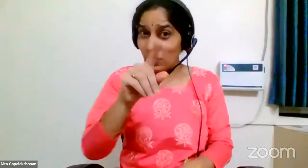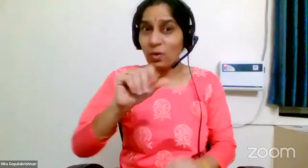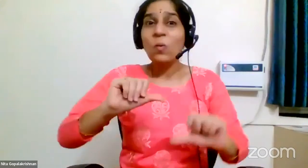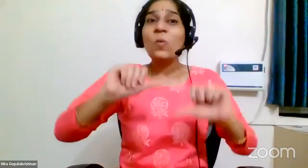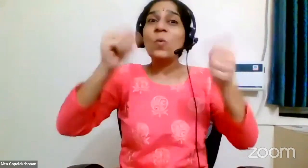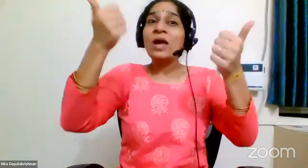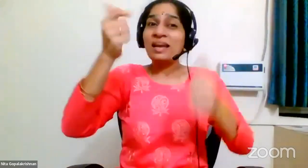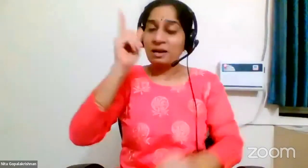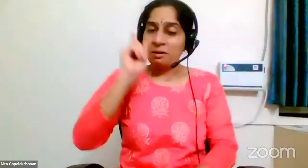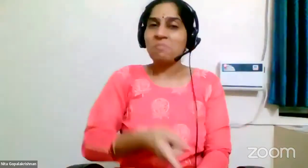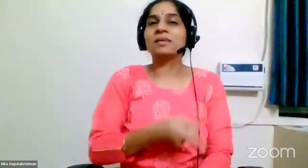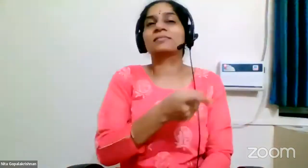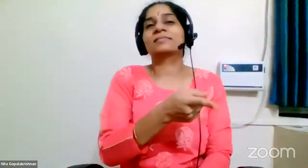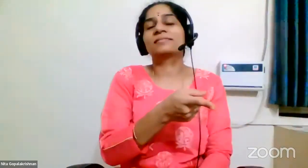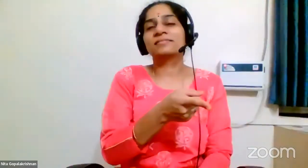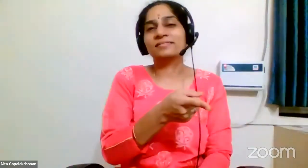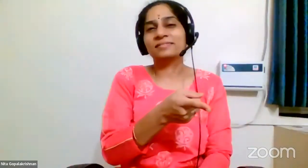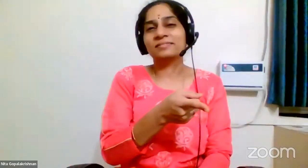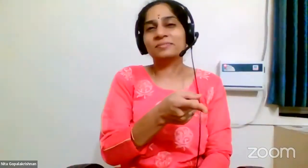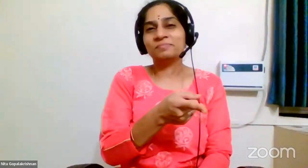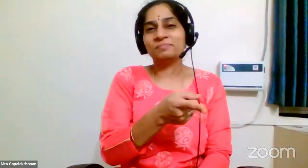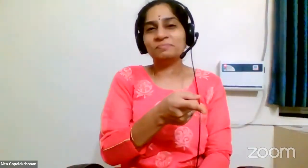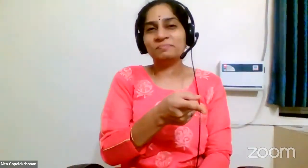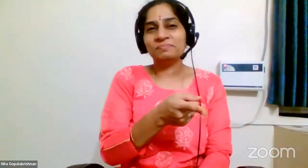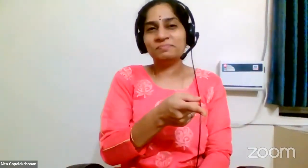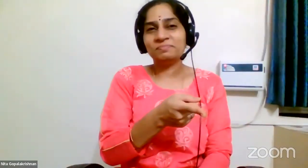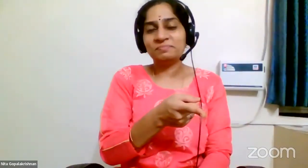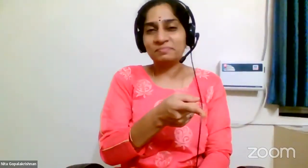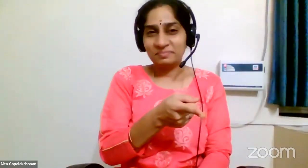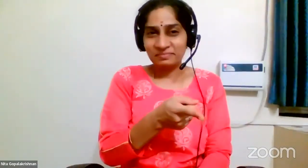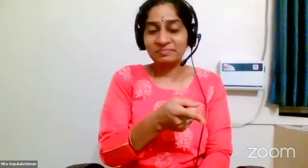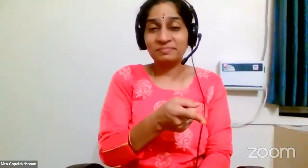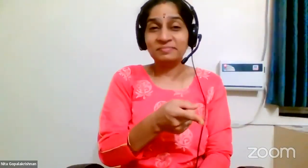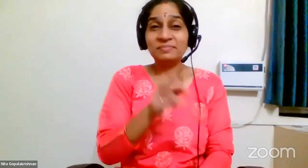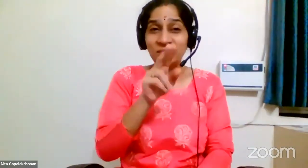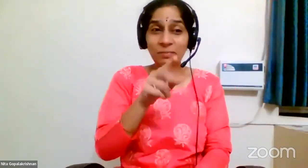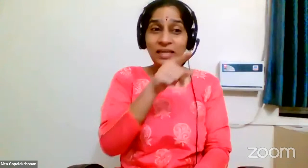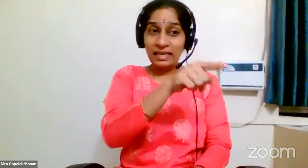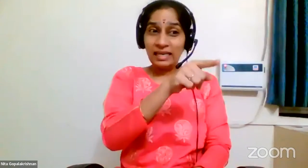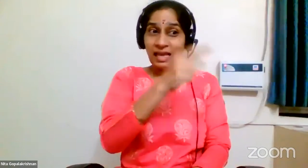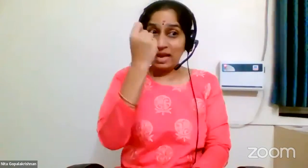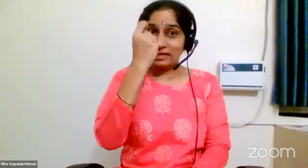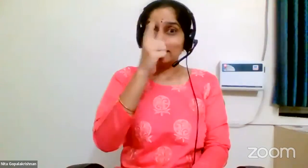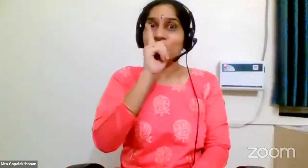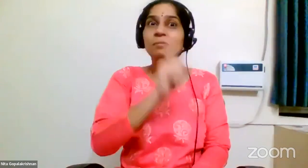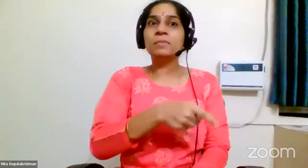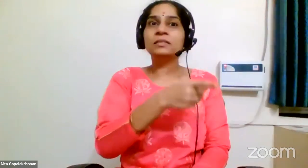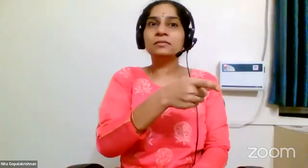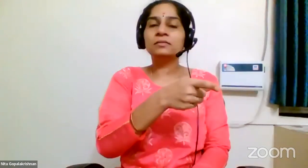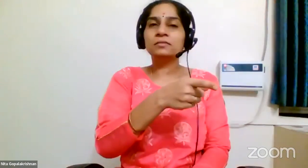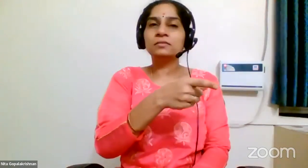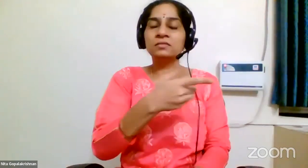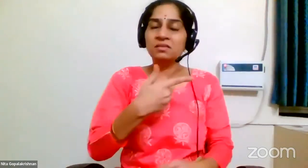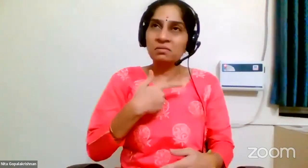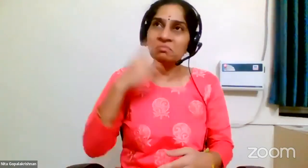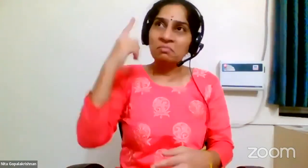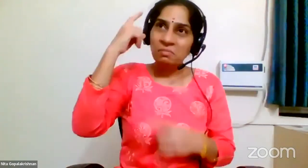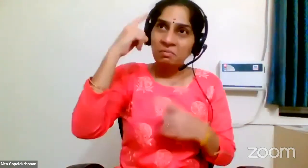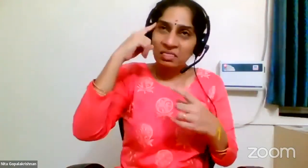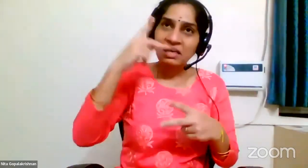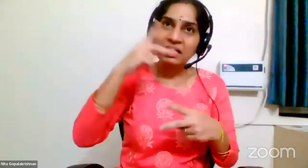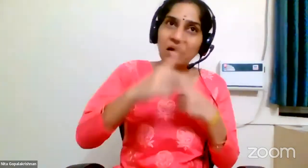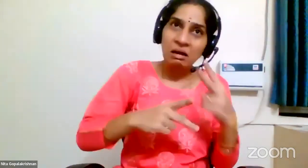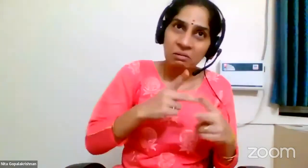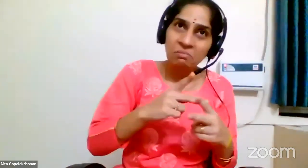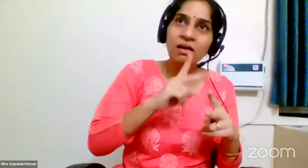के कर्म फलों की इच्छा को त्याग के भगवान कृष्ण के लिए क्या करे, युद्ध करे। तो ये